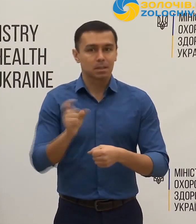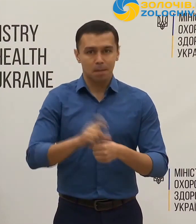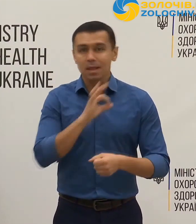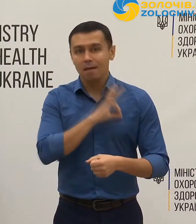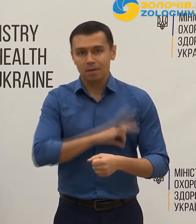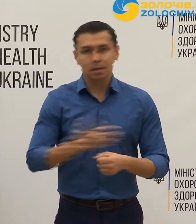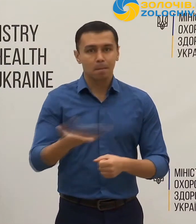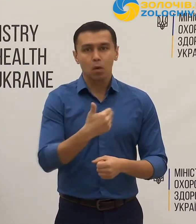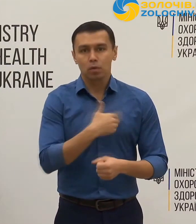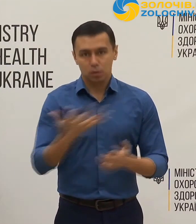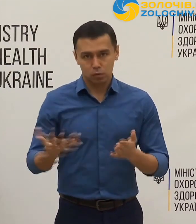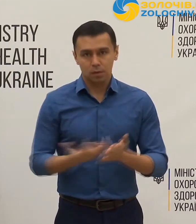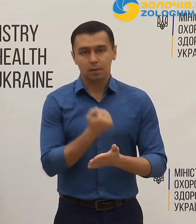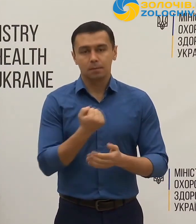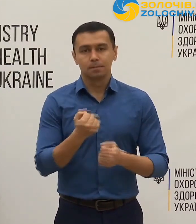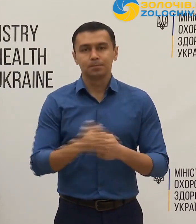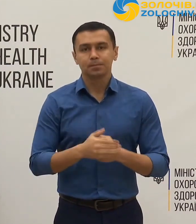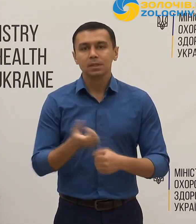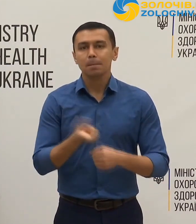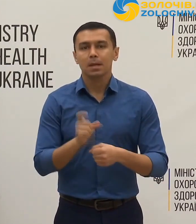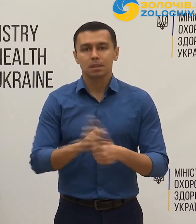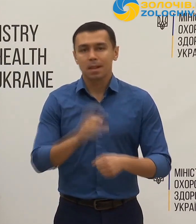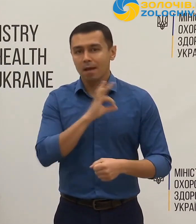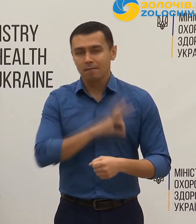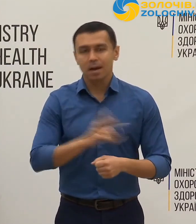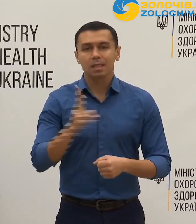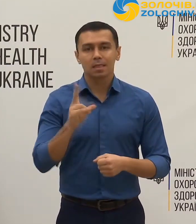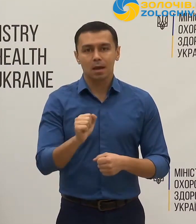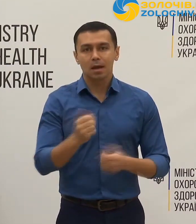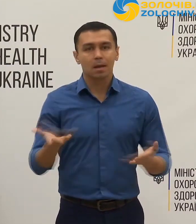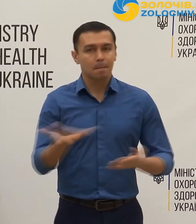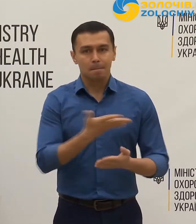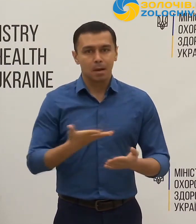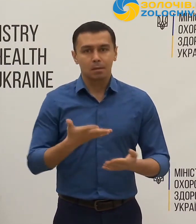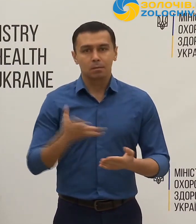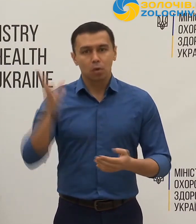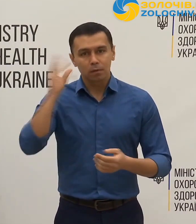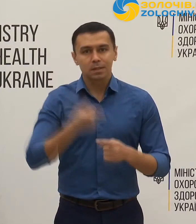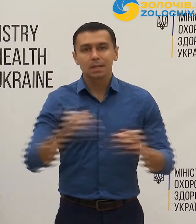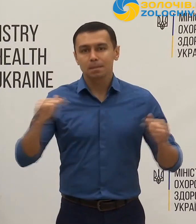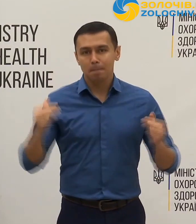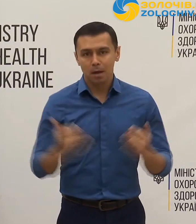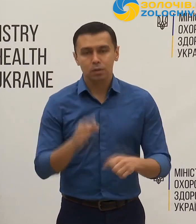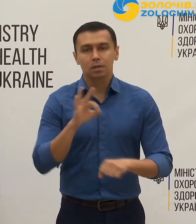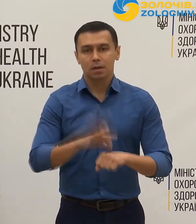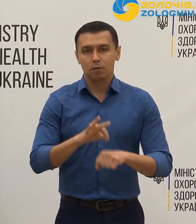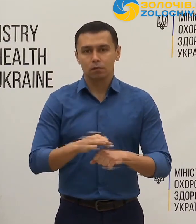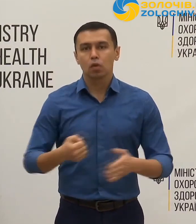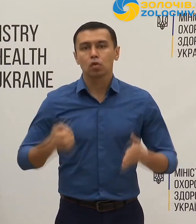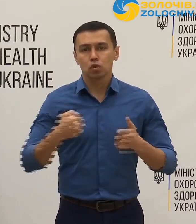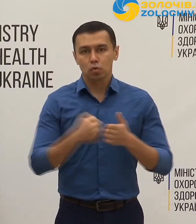максимальний ефект ми хотіли досягти. Максимальний ефект, на який ми розраховували, це зменшення захворюваності